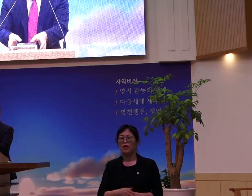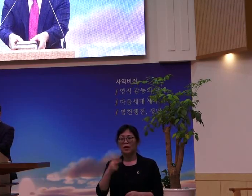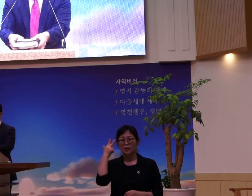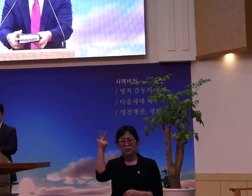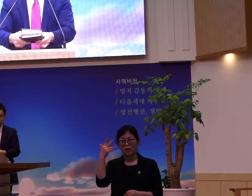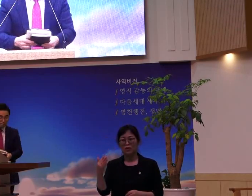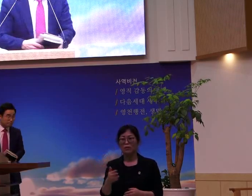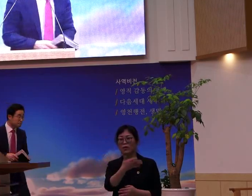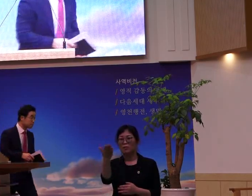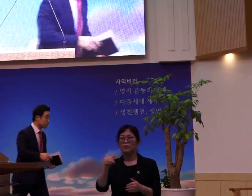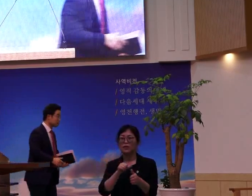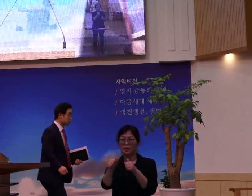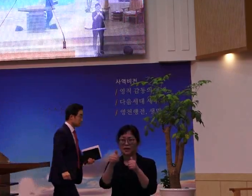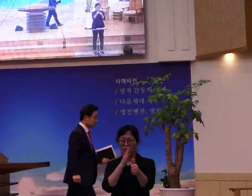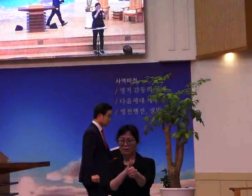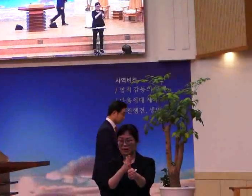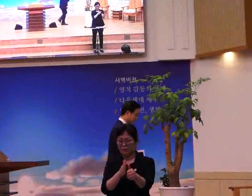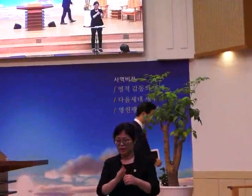바랍니다.